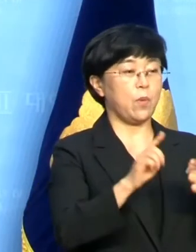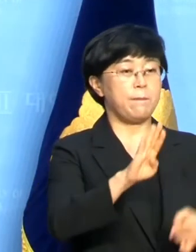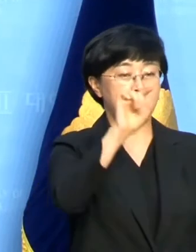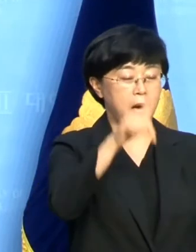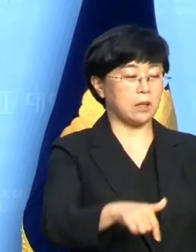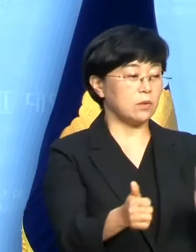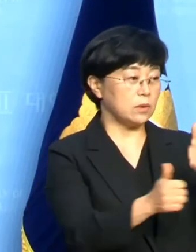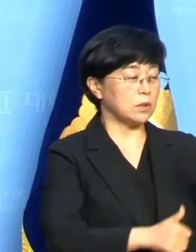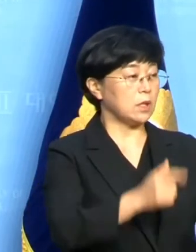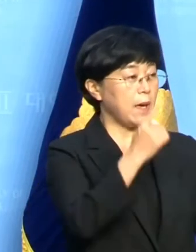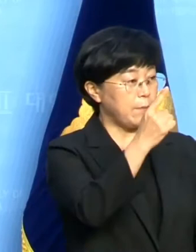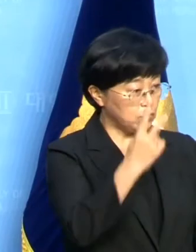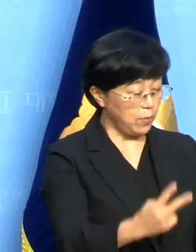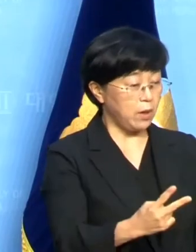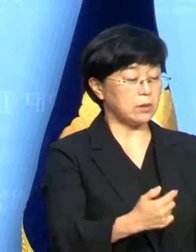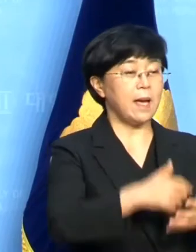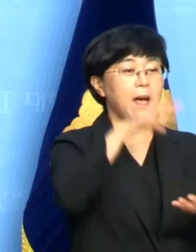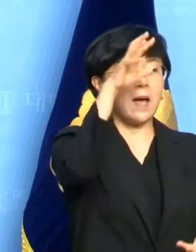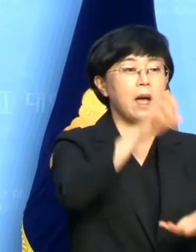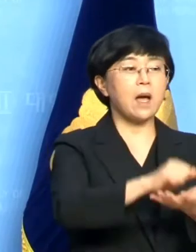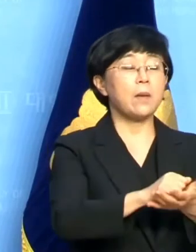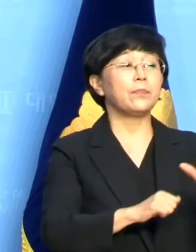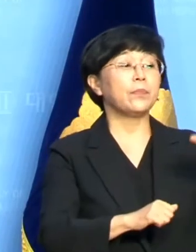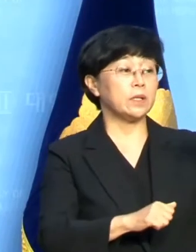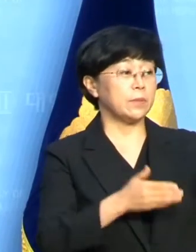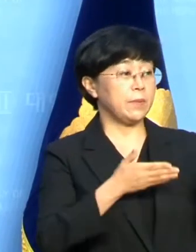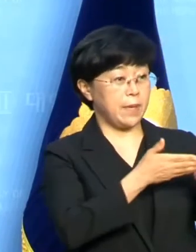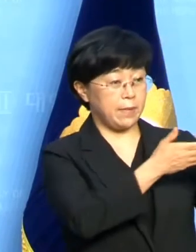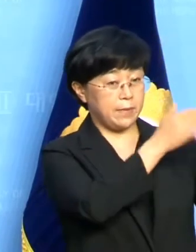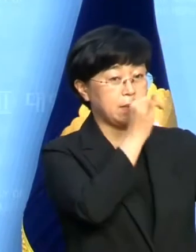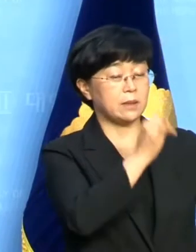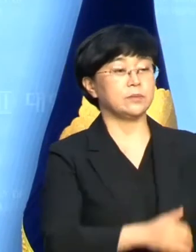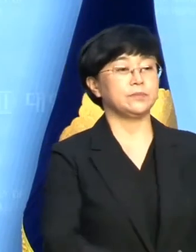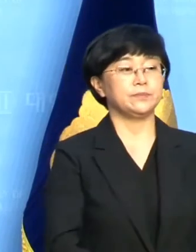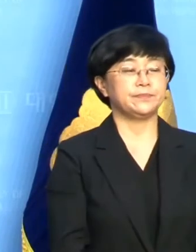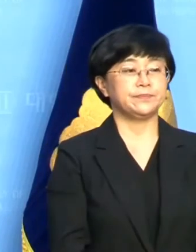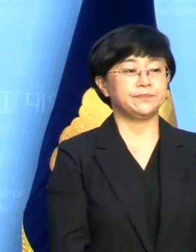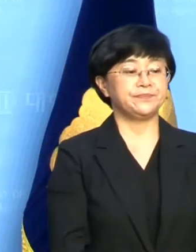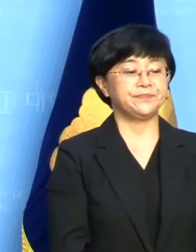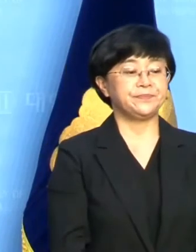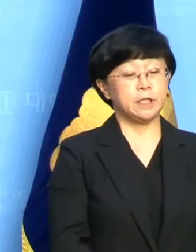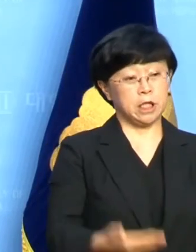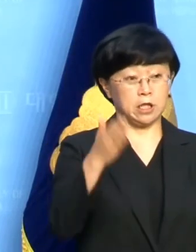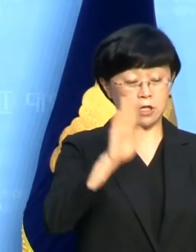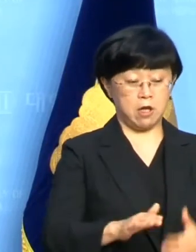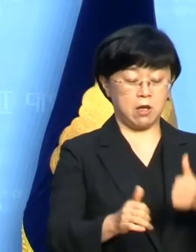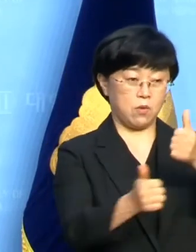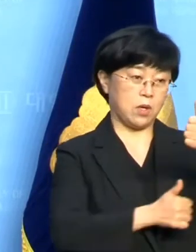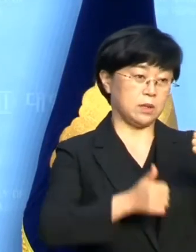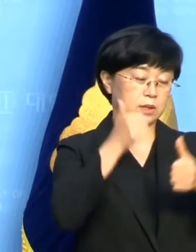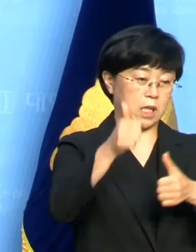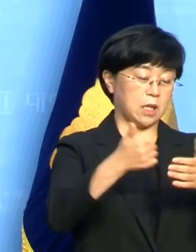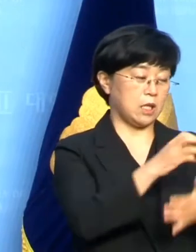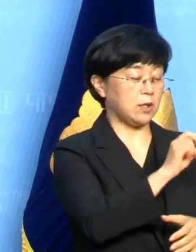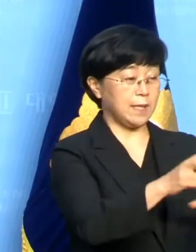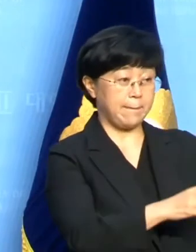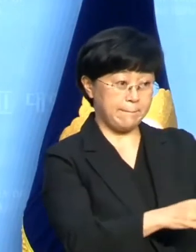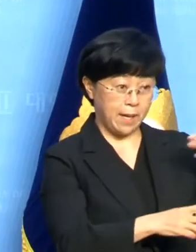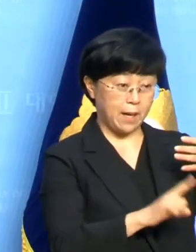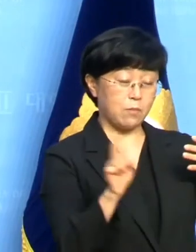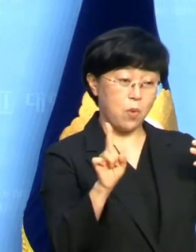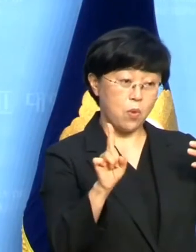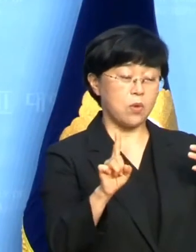당 의 2차례 등 총 5차례의 제안을 하였습니다 그러나 이 원장과 여당 간사 이 답변은